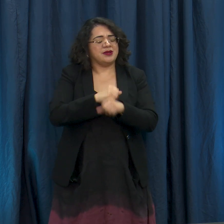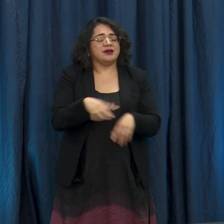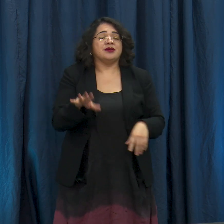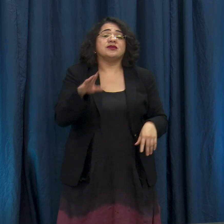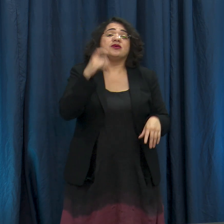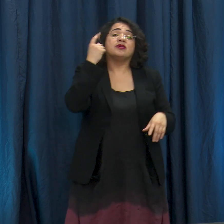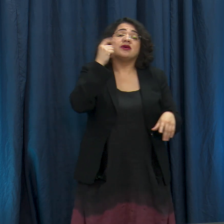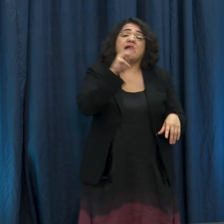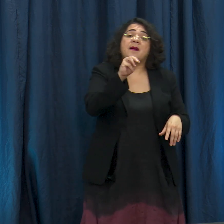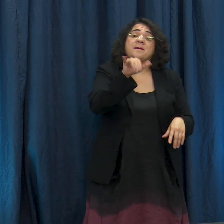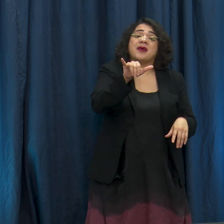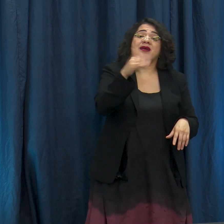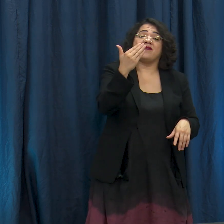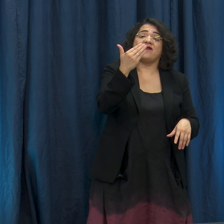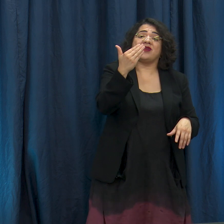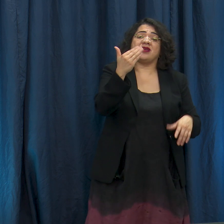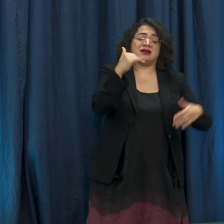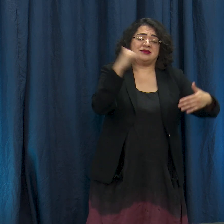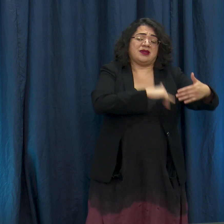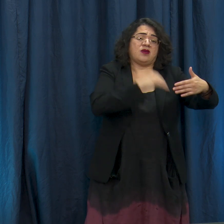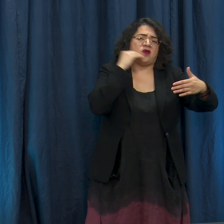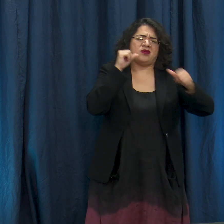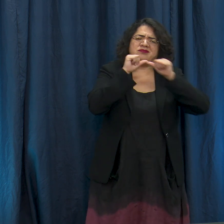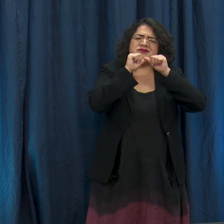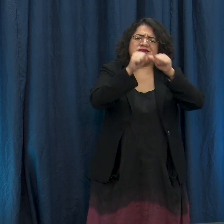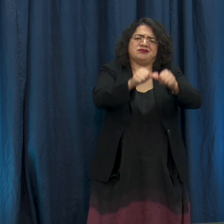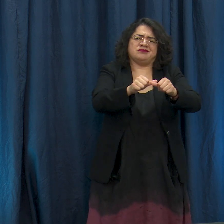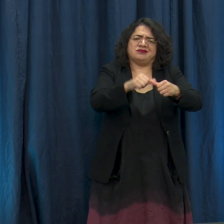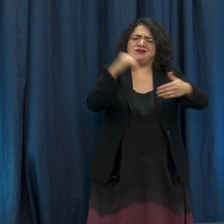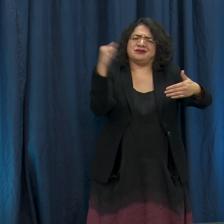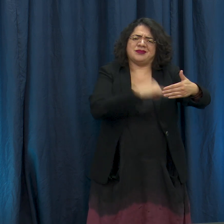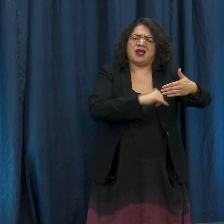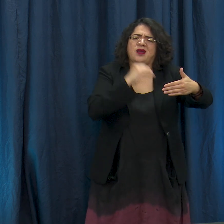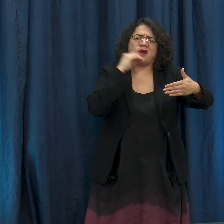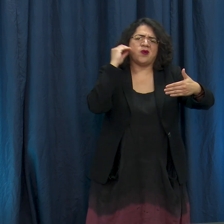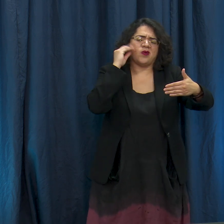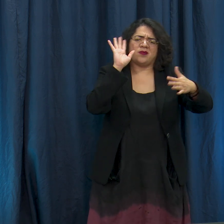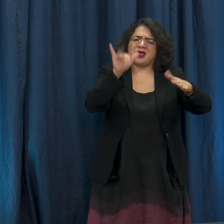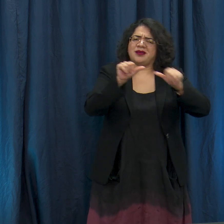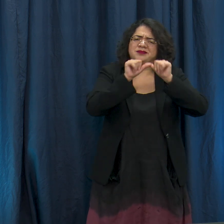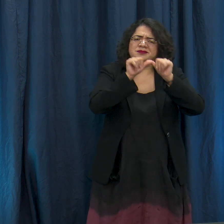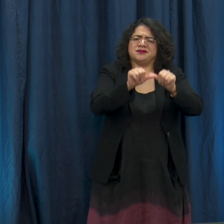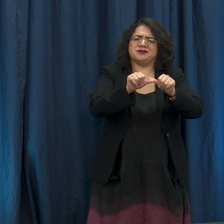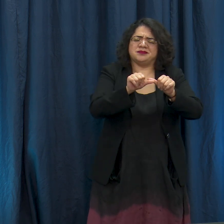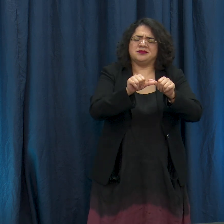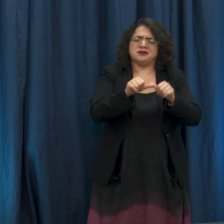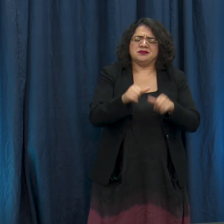para proteger a sus familias y todos los residentes de Long Beach.